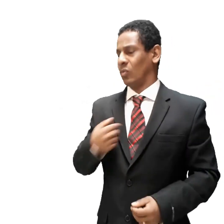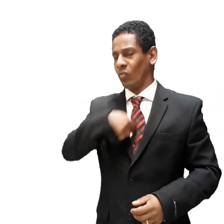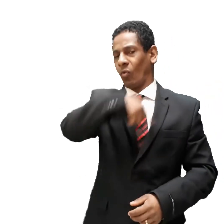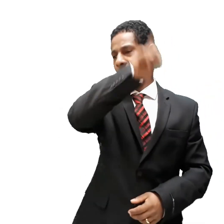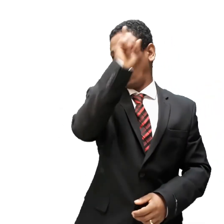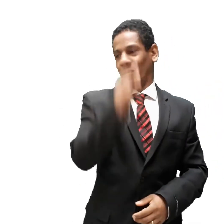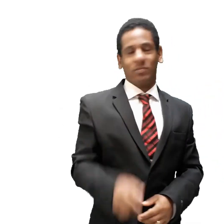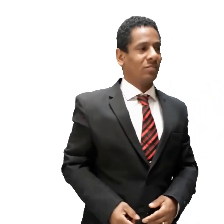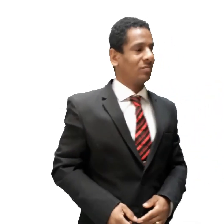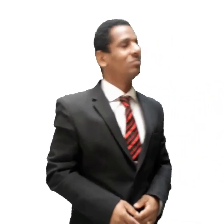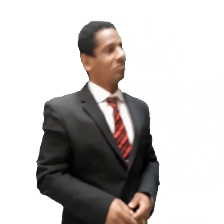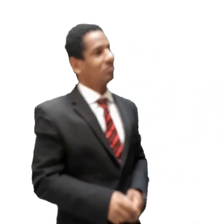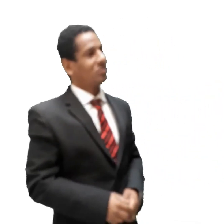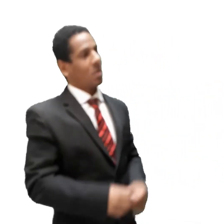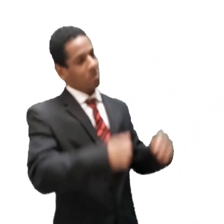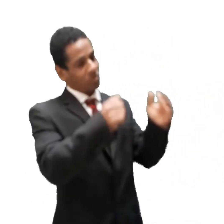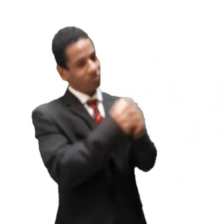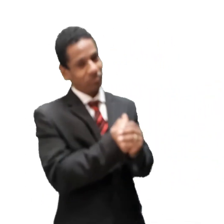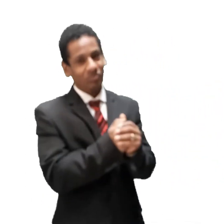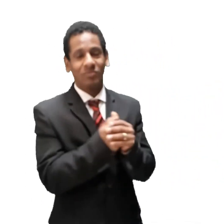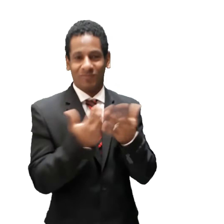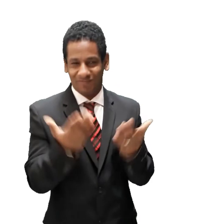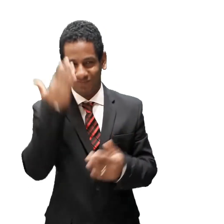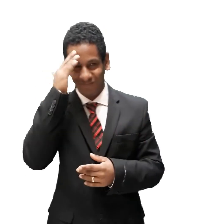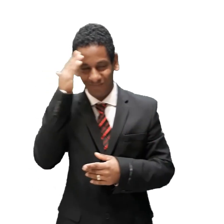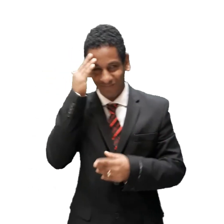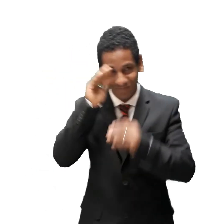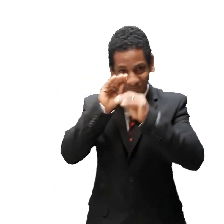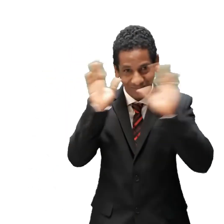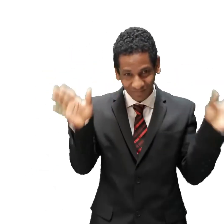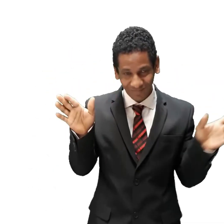comigo. Amém. Entenderam?